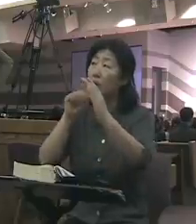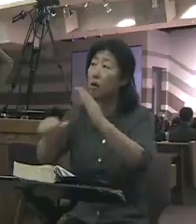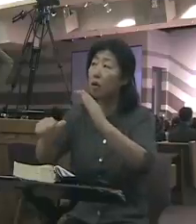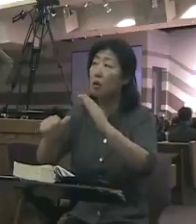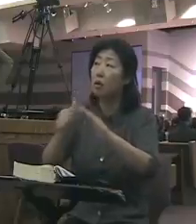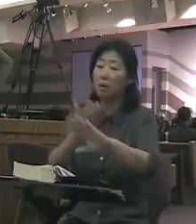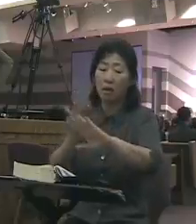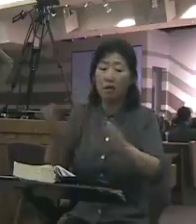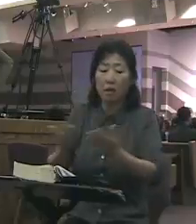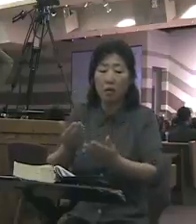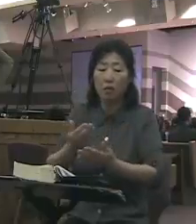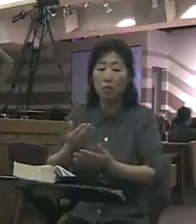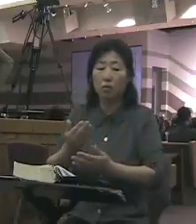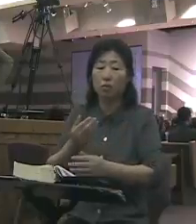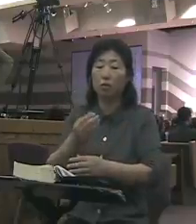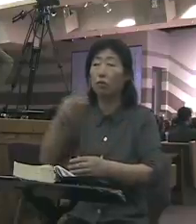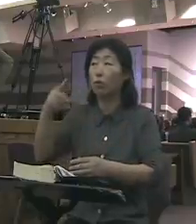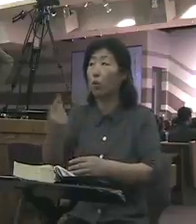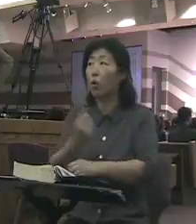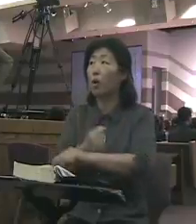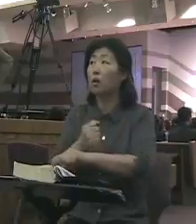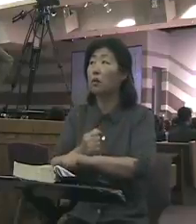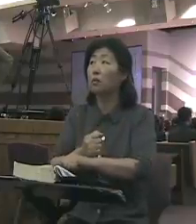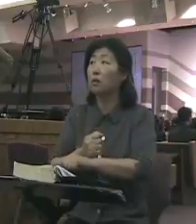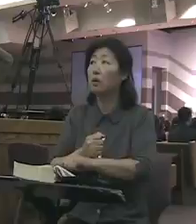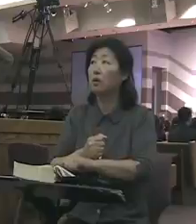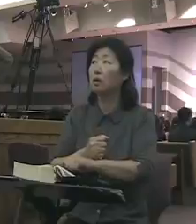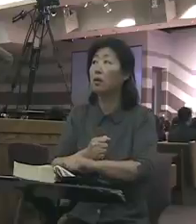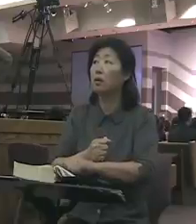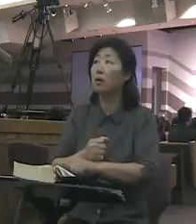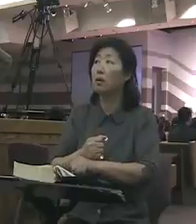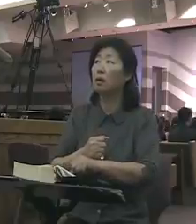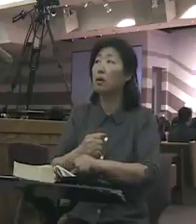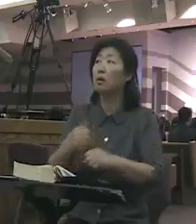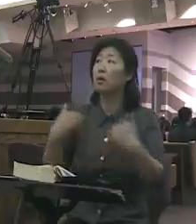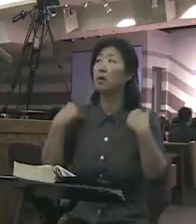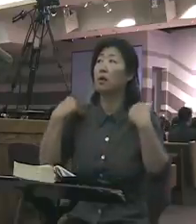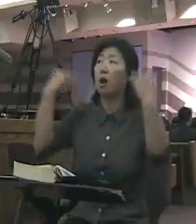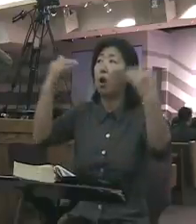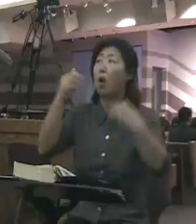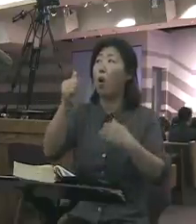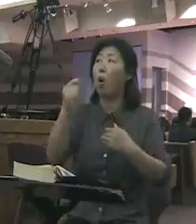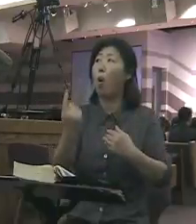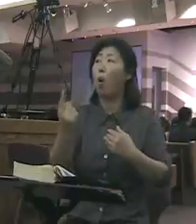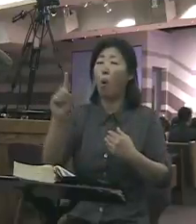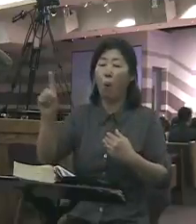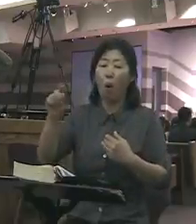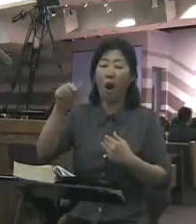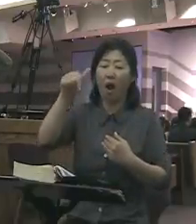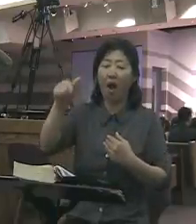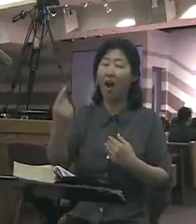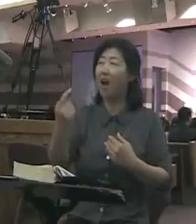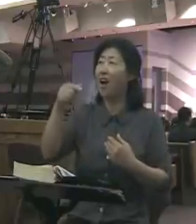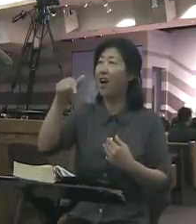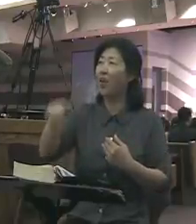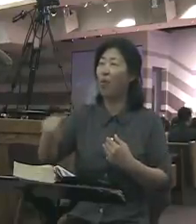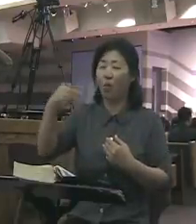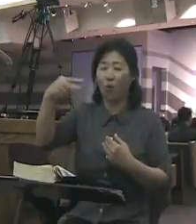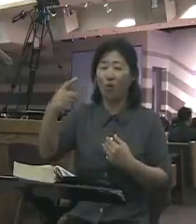했지만 시간이 좀 남았을 때 제가 자랐던 곳 화곡도 까치산 시장역 뒷골목을